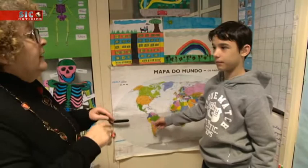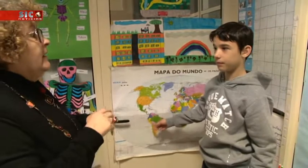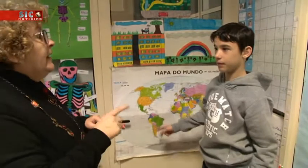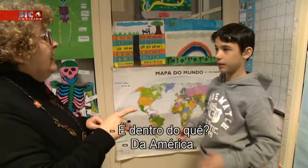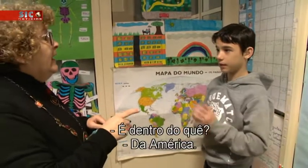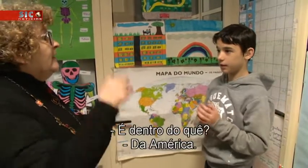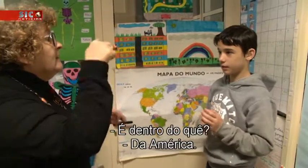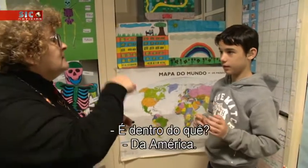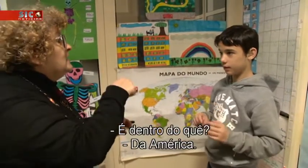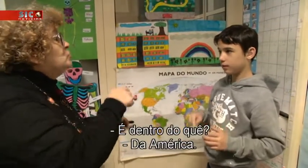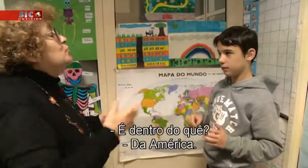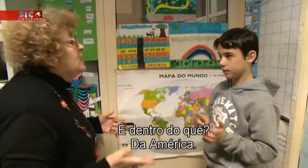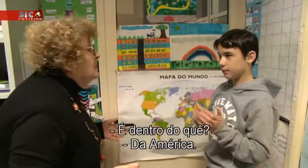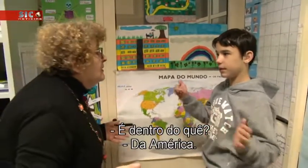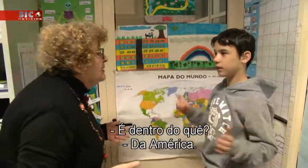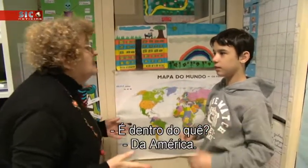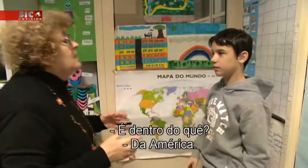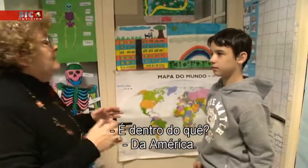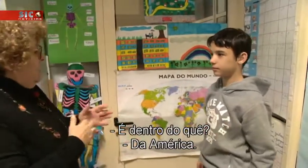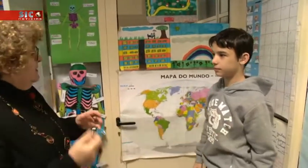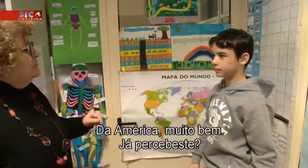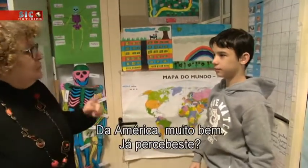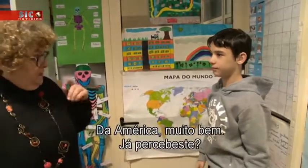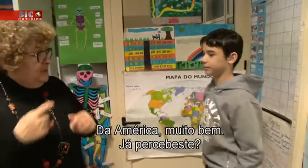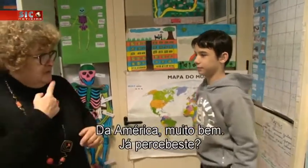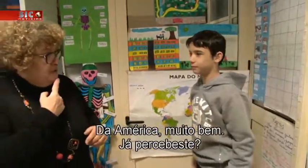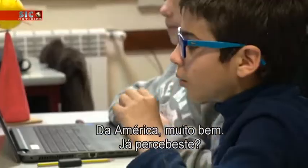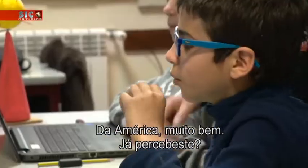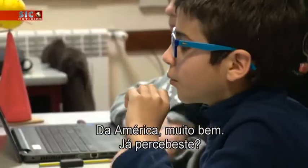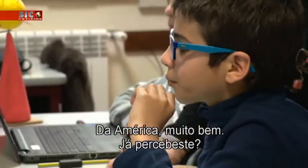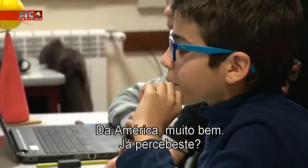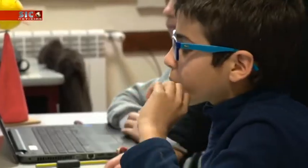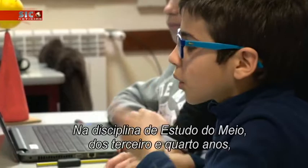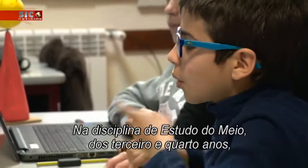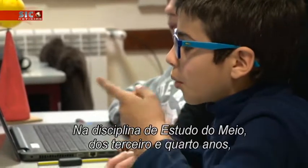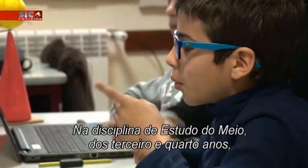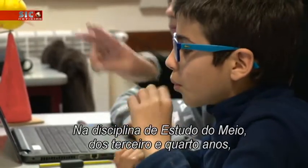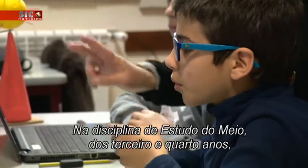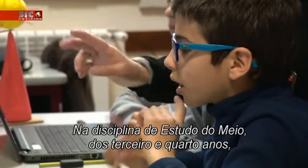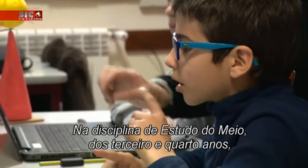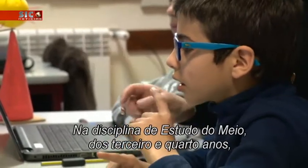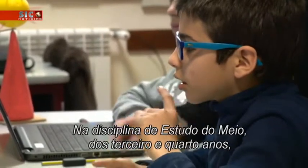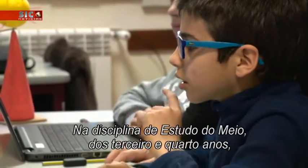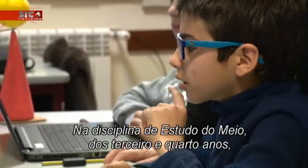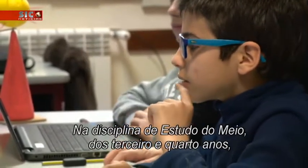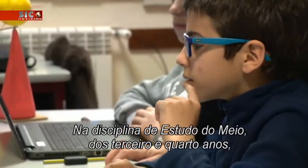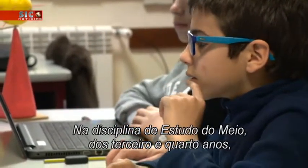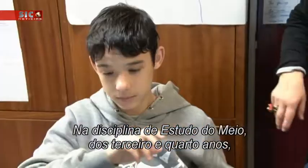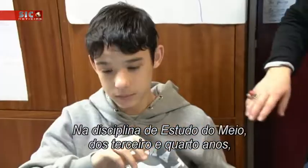É dentro do quê? Não a América, muito bem, já percebeste? Na disciplina de estudo do meio do terceiro e quarto anos,